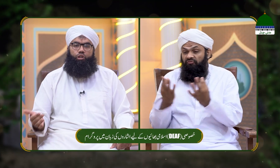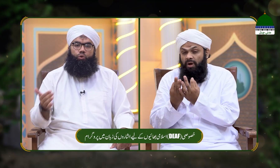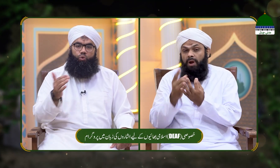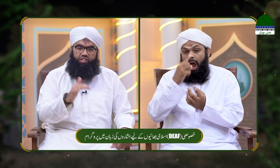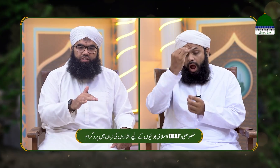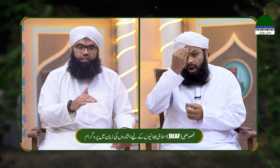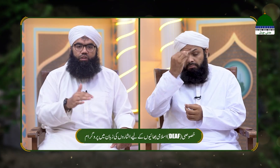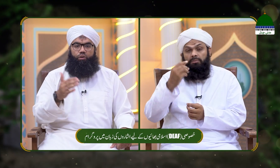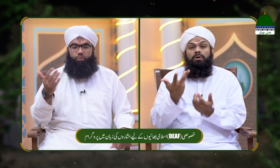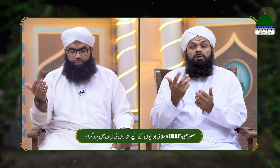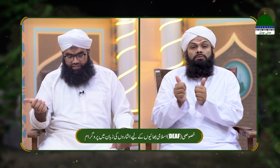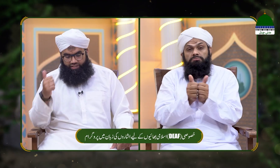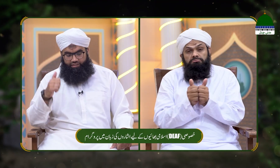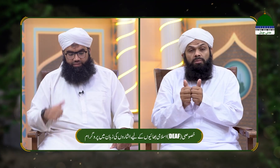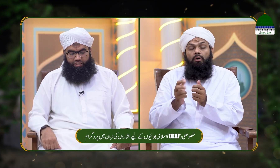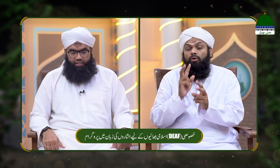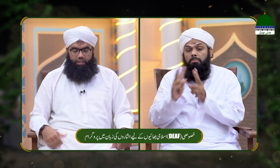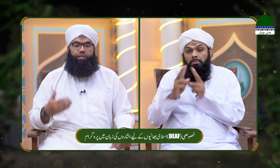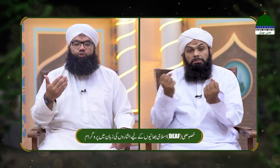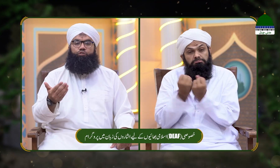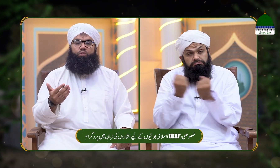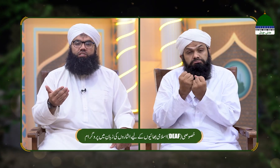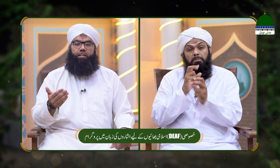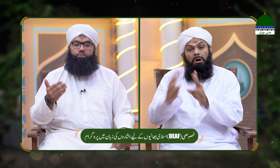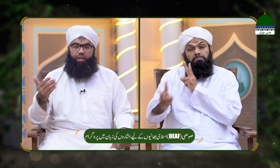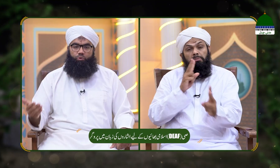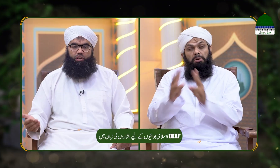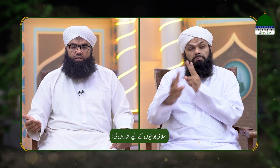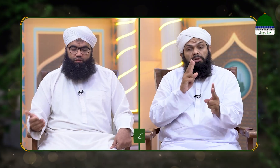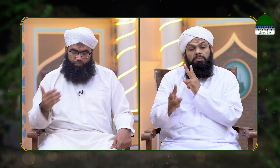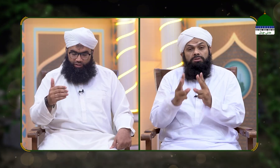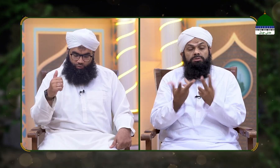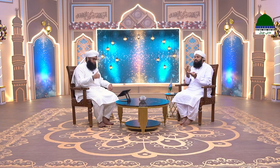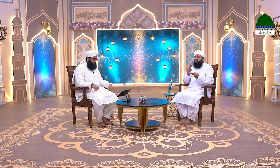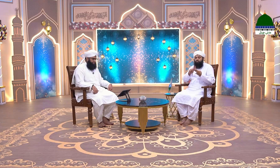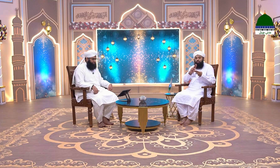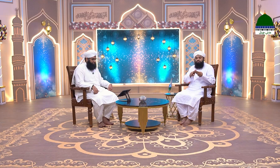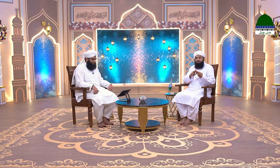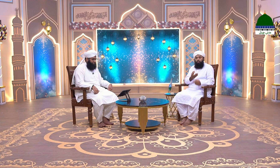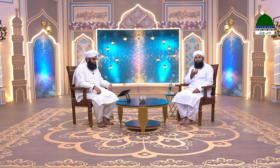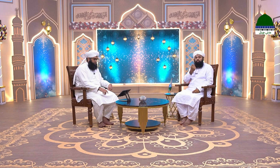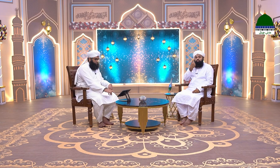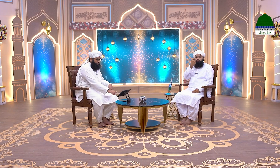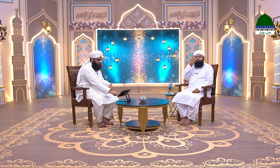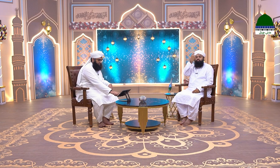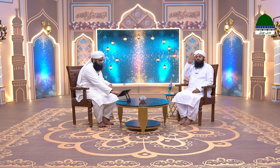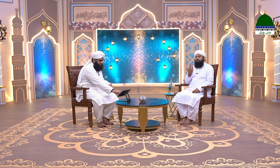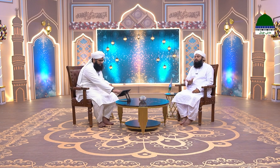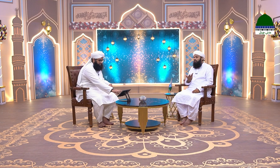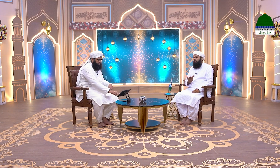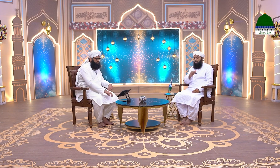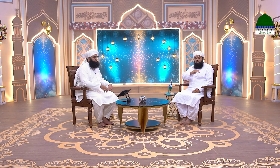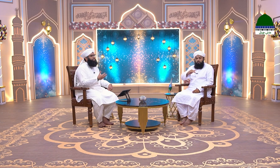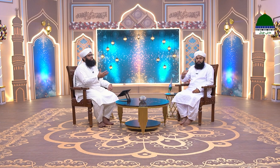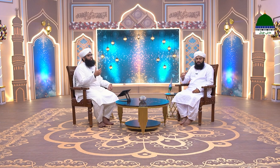ساتھ الجھتے اور بحث کرتے ہیں، کبھی دوستوں کے ساتھ بے رخی اور بدسلوکی کرتے ہوئے نظر آتے ہیں، تو کبھی بچوں کے